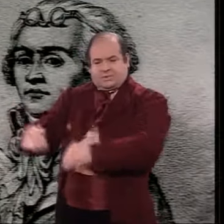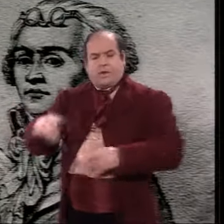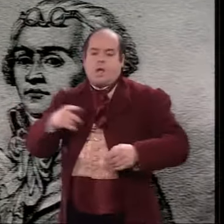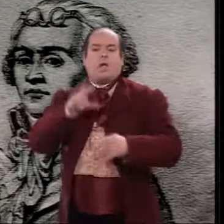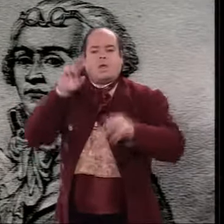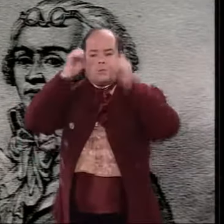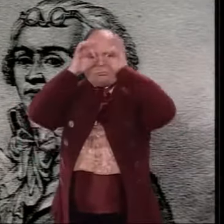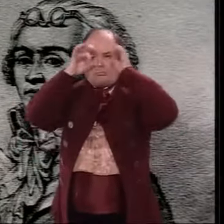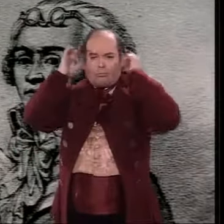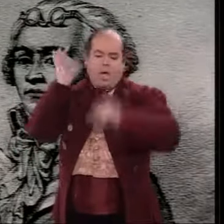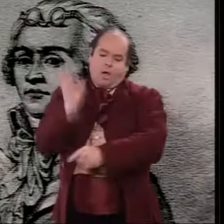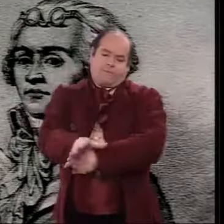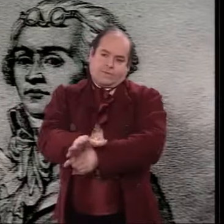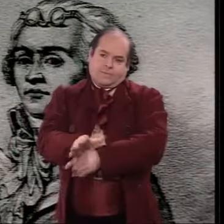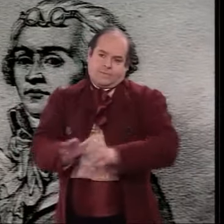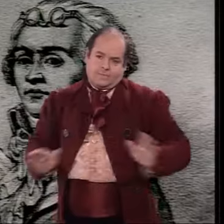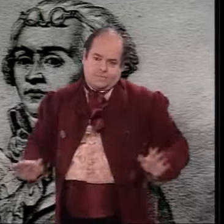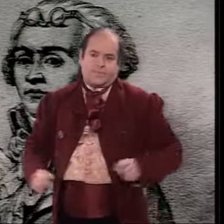pourraient que ressortir affaiblis d'un tel conflit.